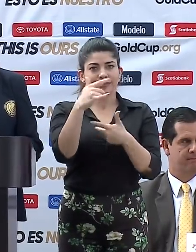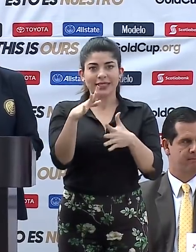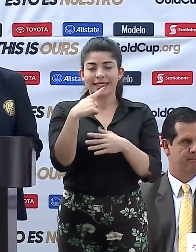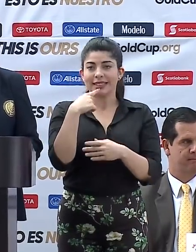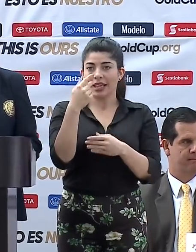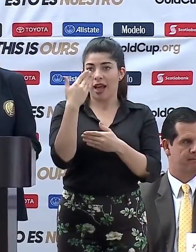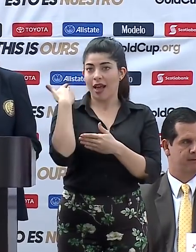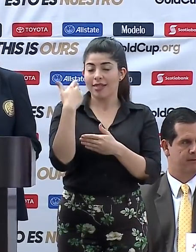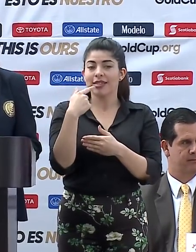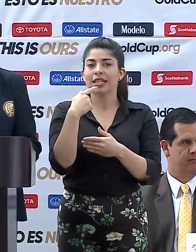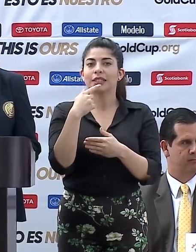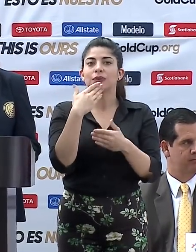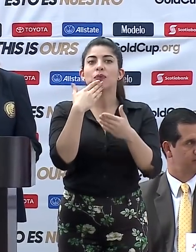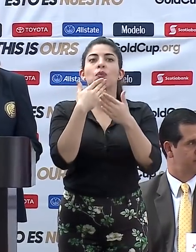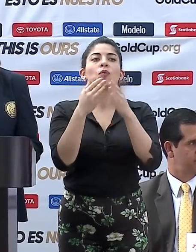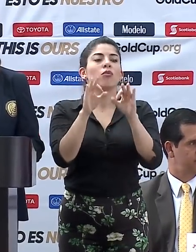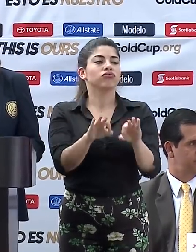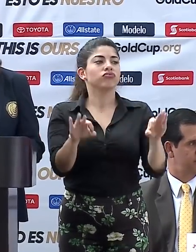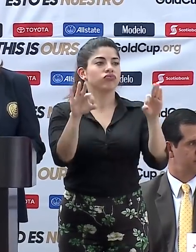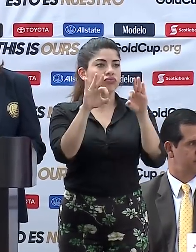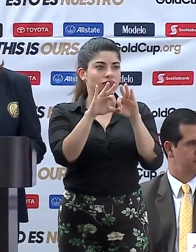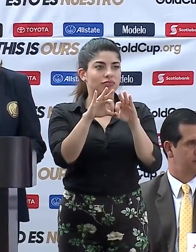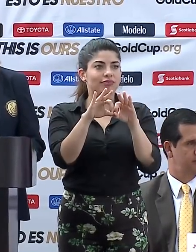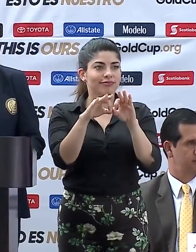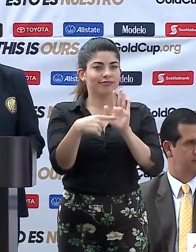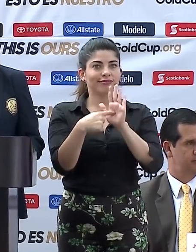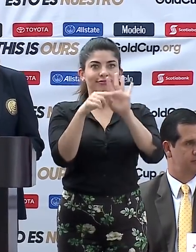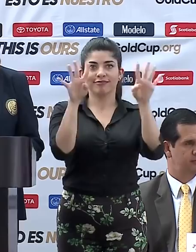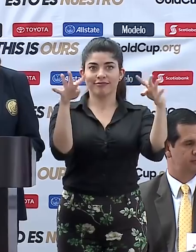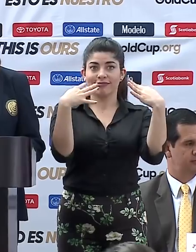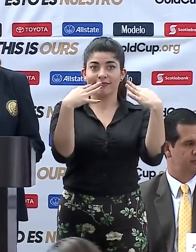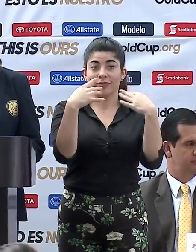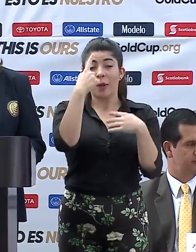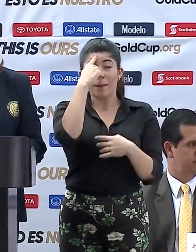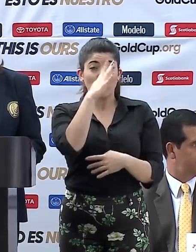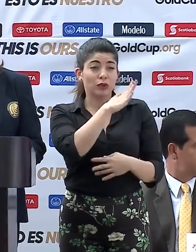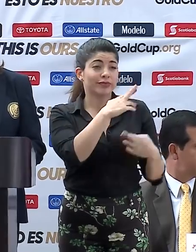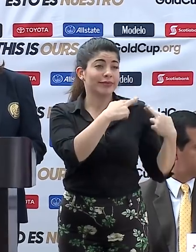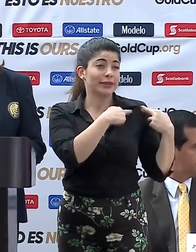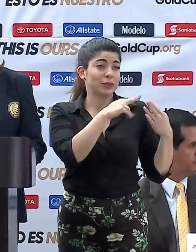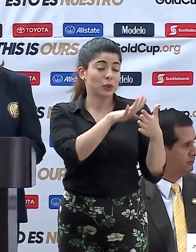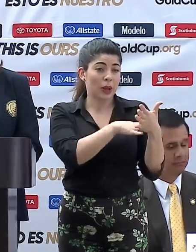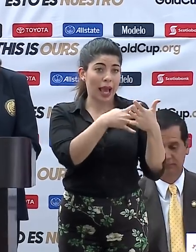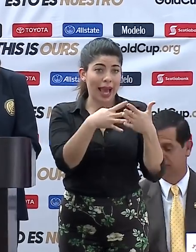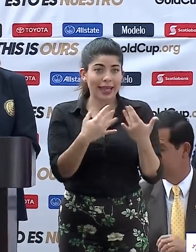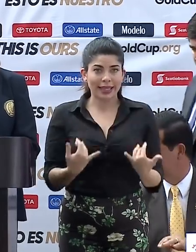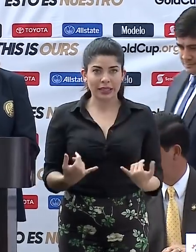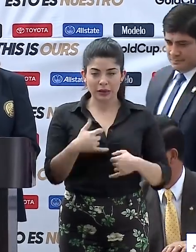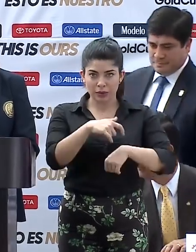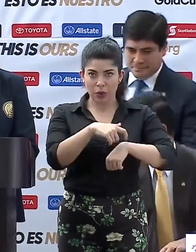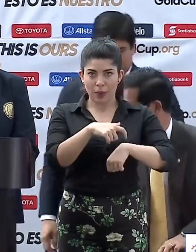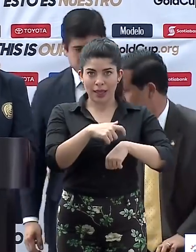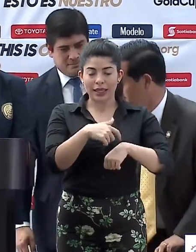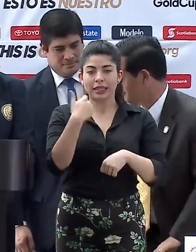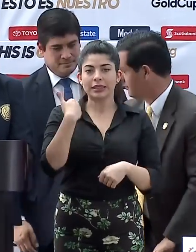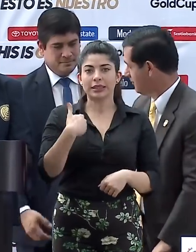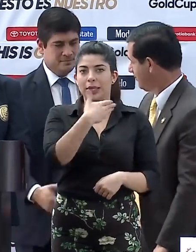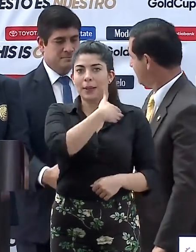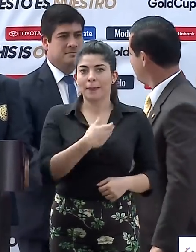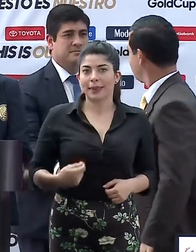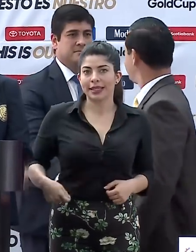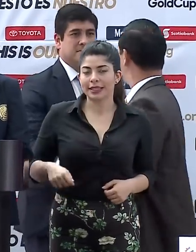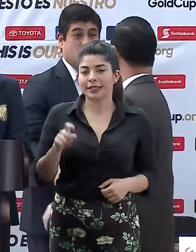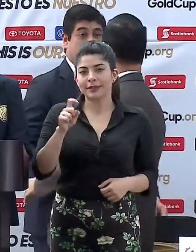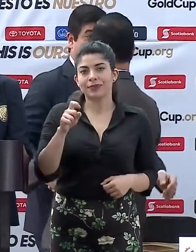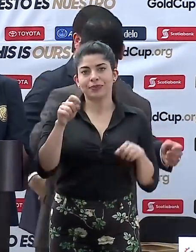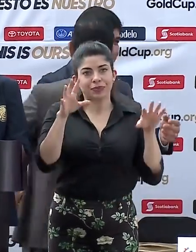será una muy importante exposición. Por sus responsabilidades de agenda, en este momento el señor presidente